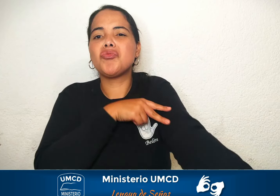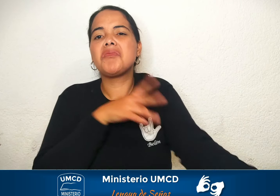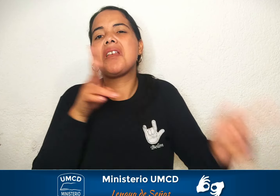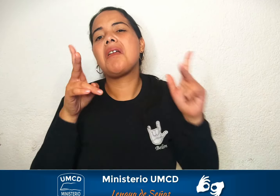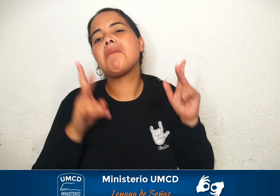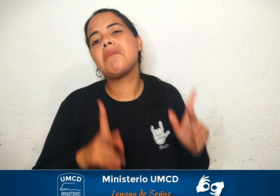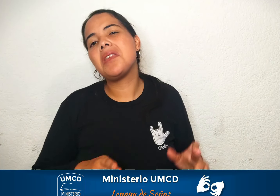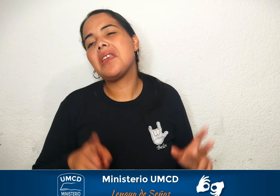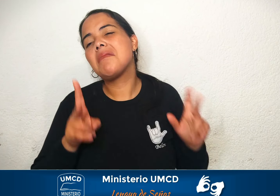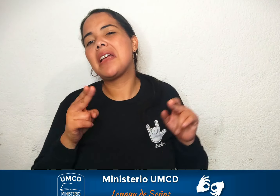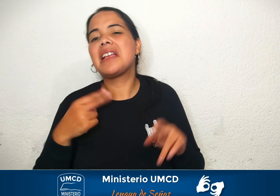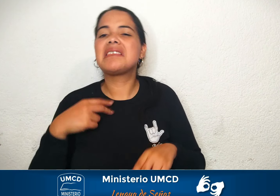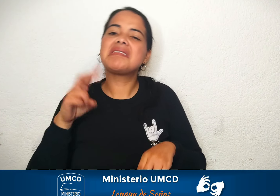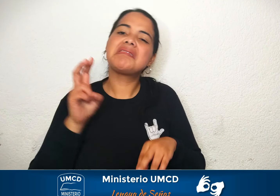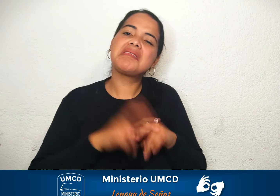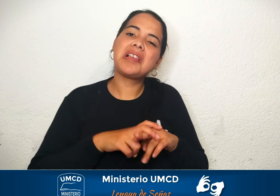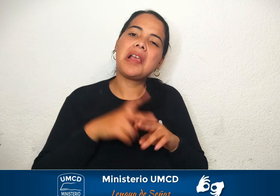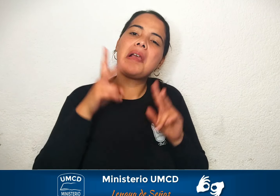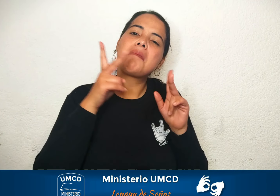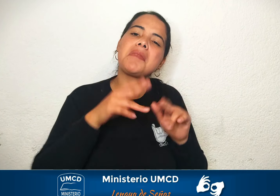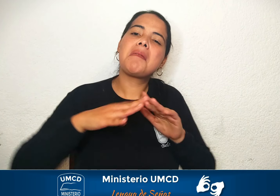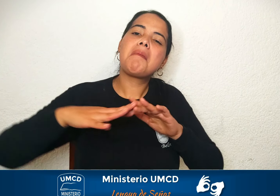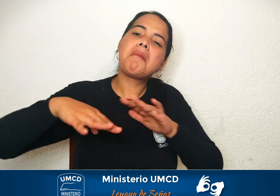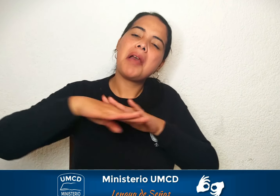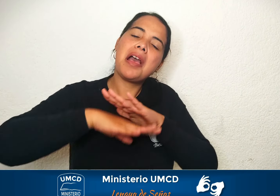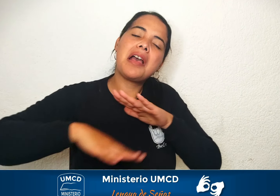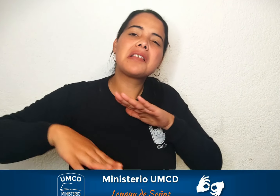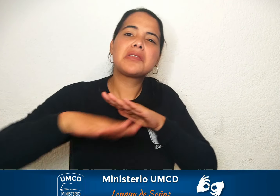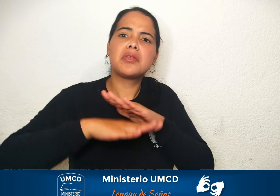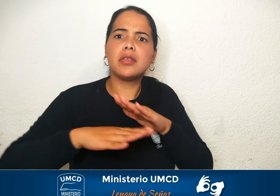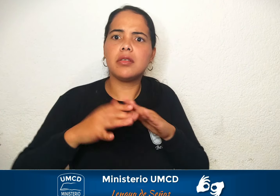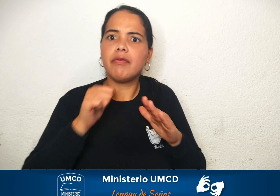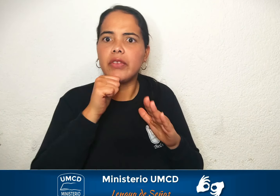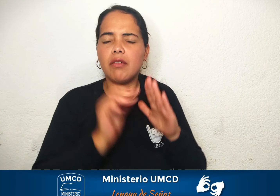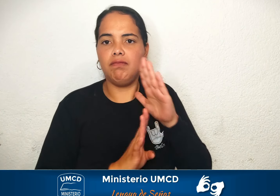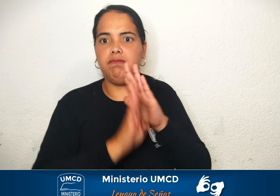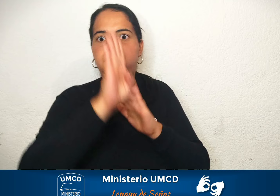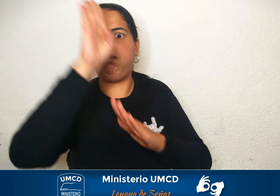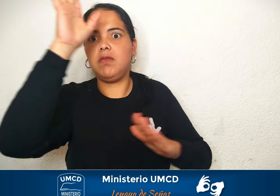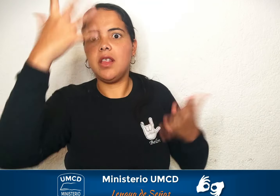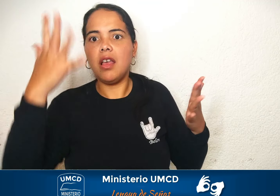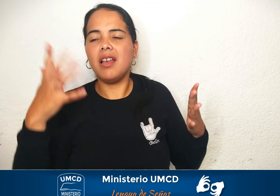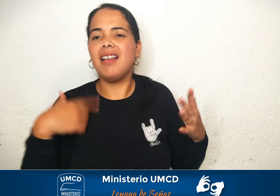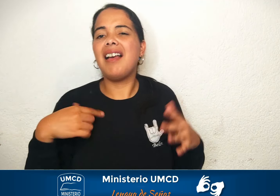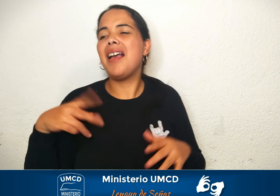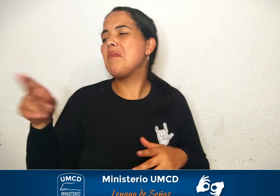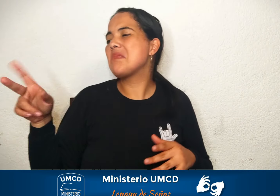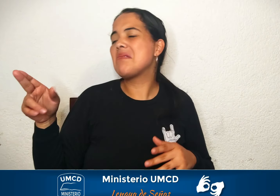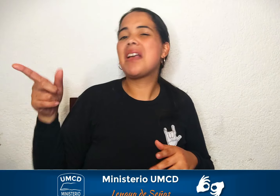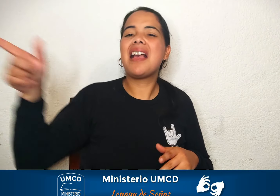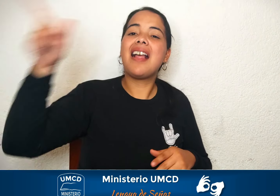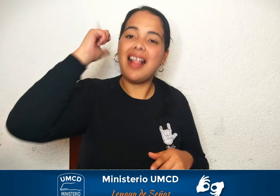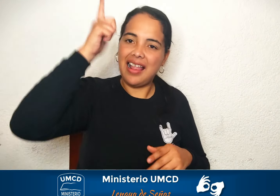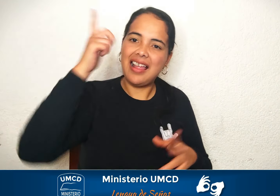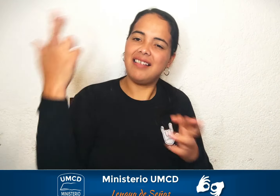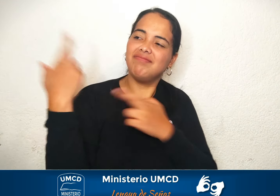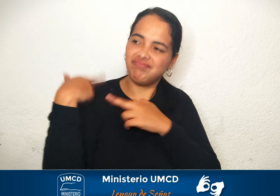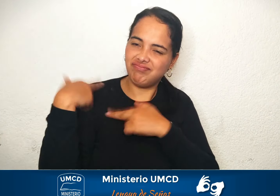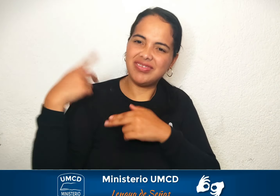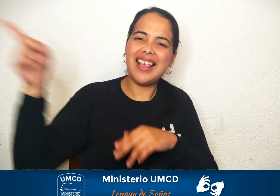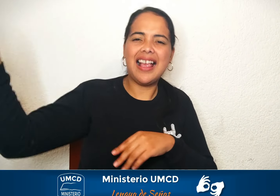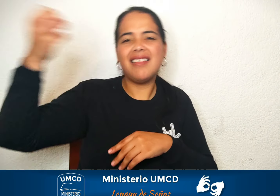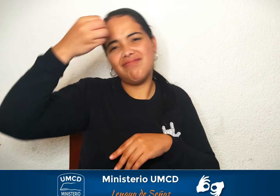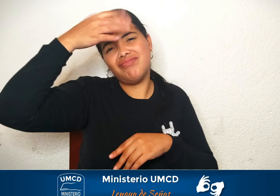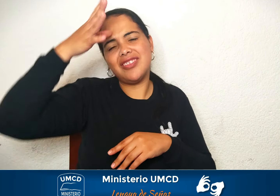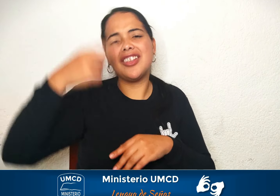una manera sectarista o separando a la iglesia porque se identificaban con uno u otro líder. Y unos